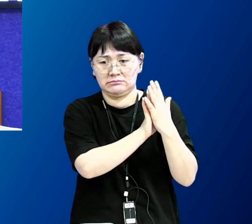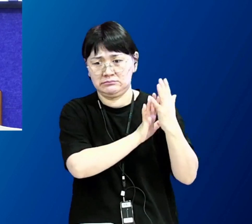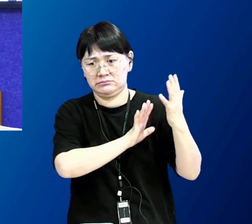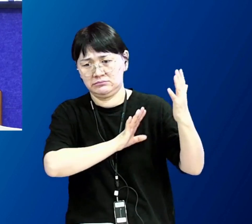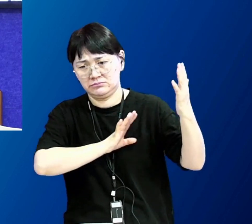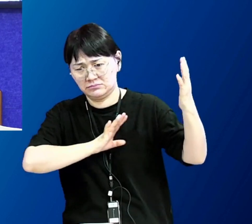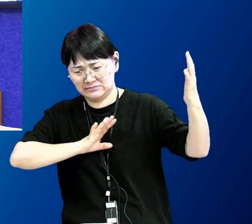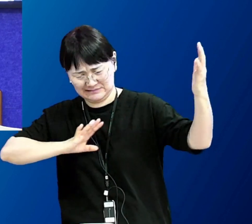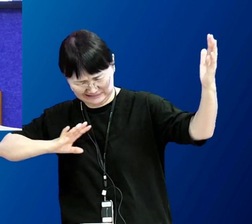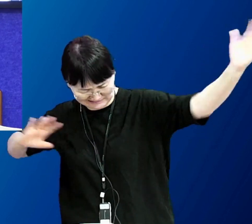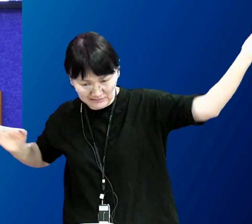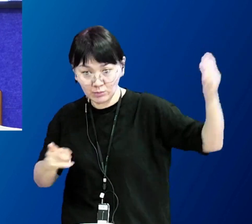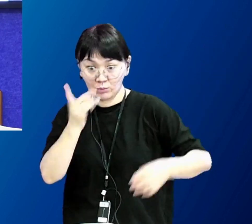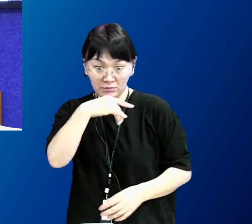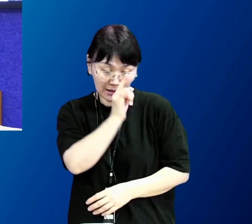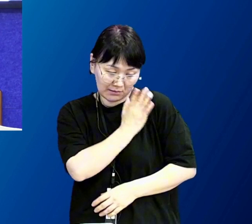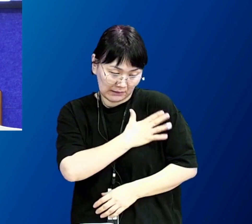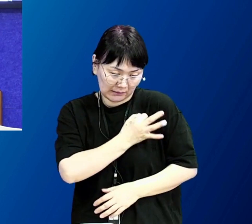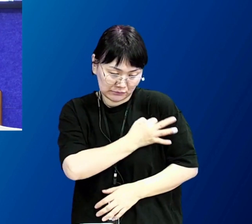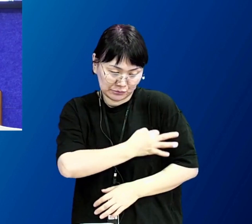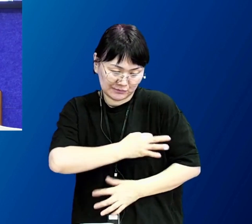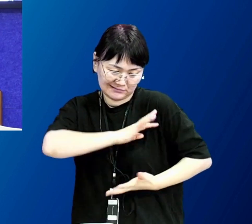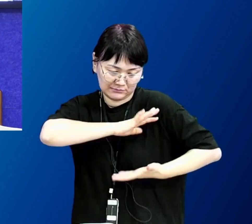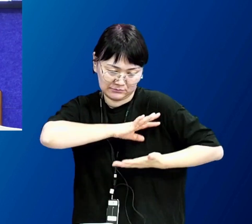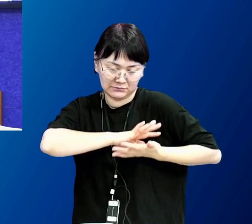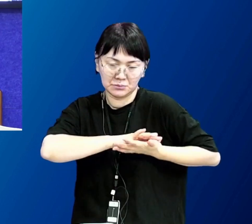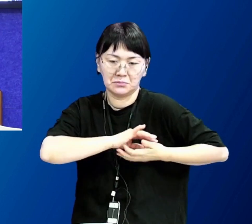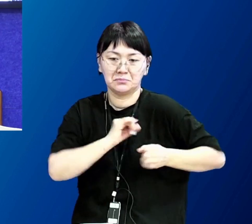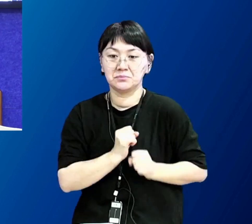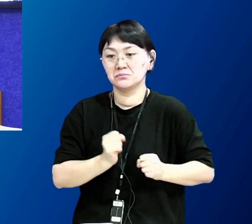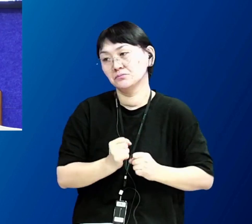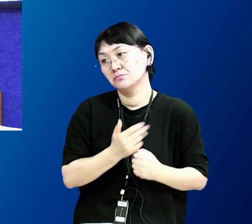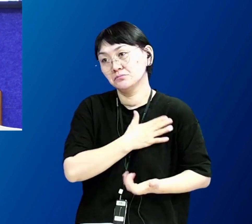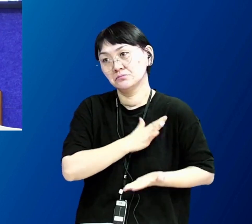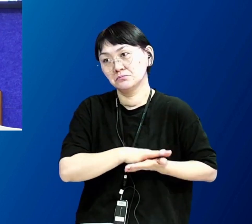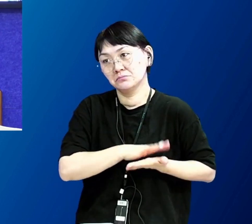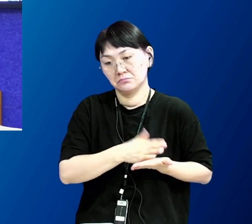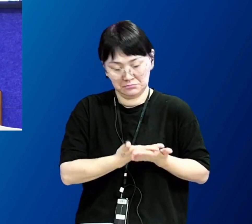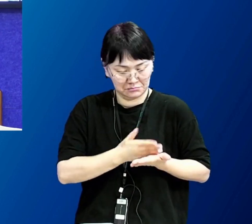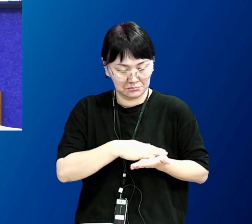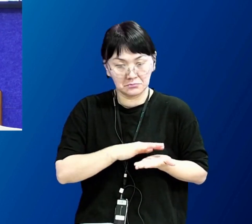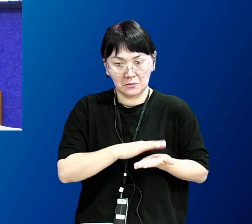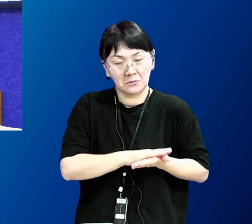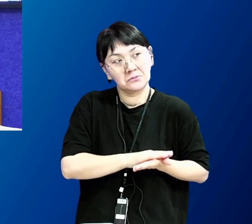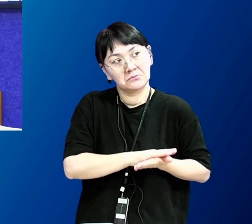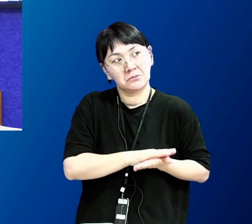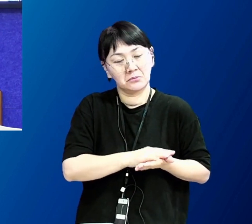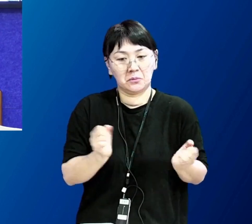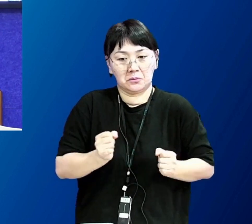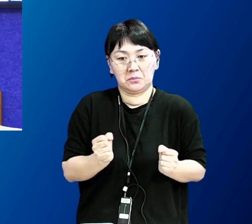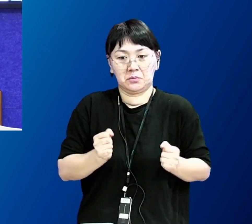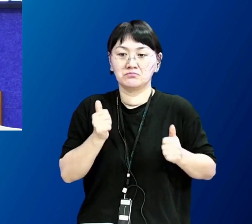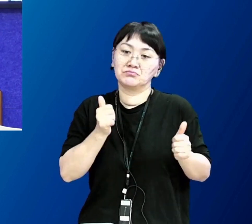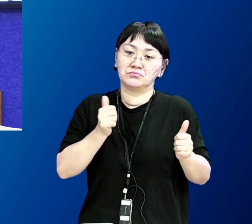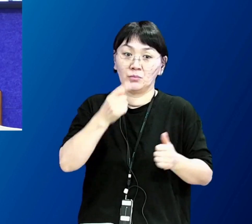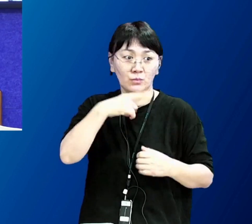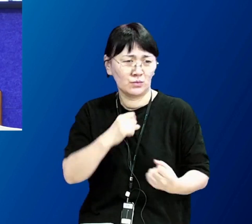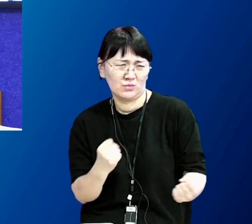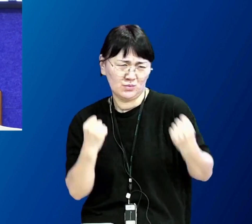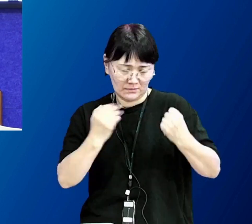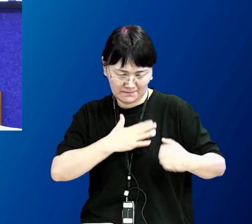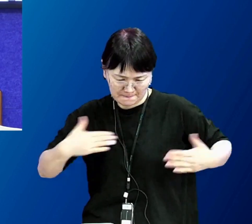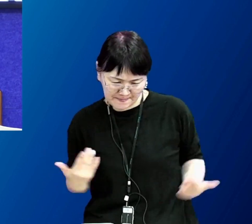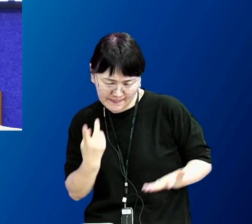холдож эхэлдэг, тэр хайр нь хөрж эхэлдэг. Тэгэд яах вэ? Эзний өмнө хүчтэй амьдарч